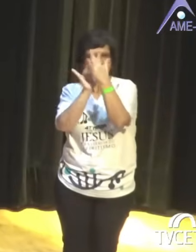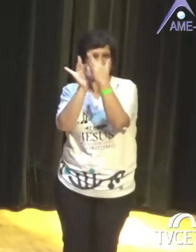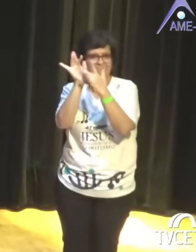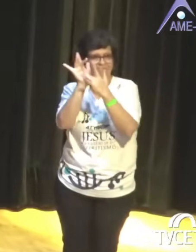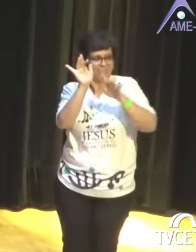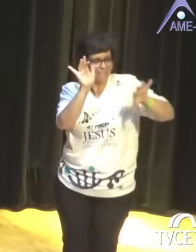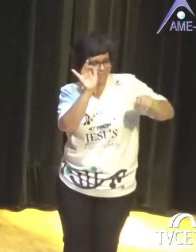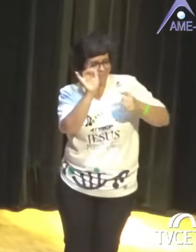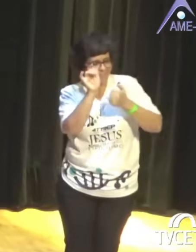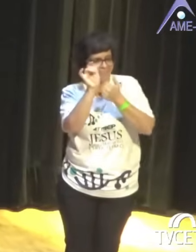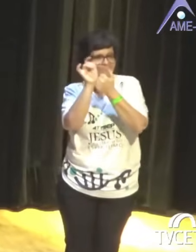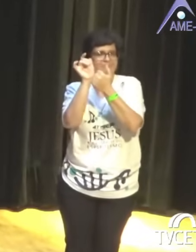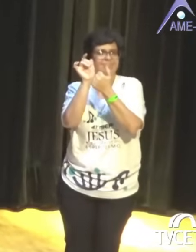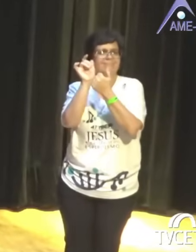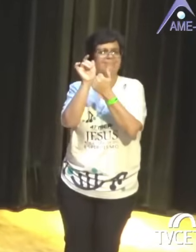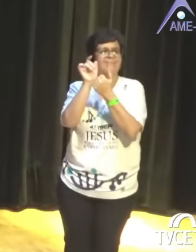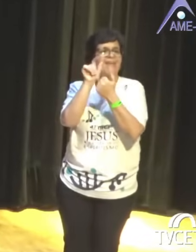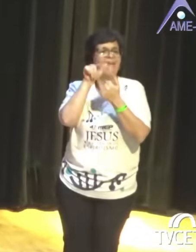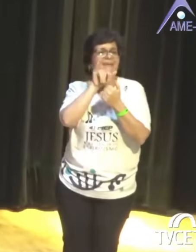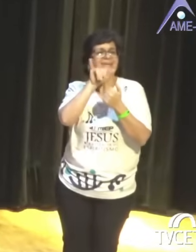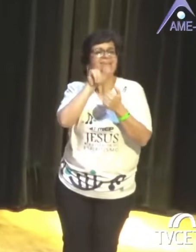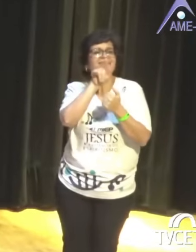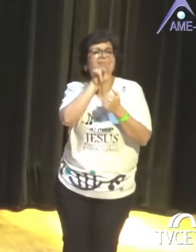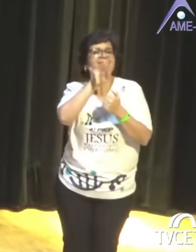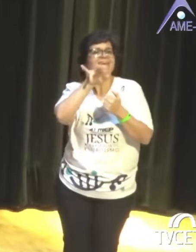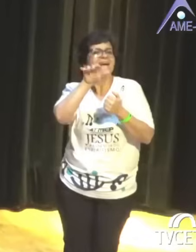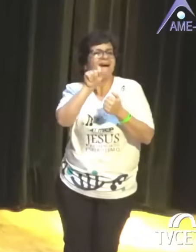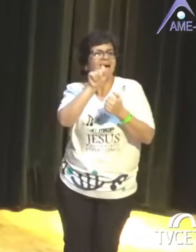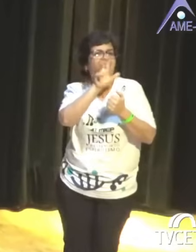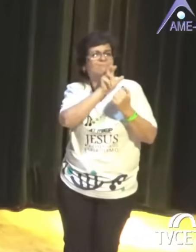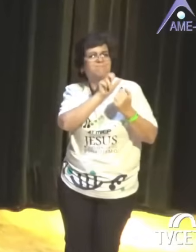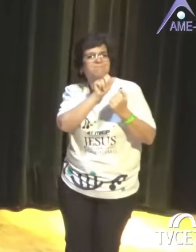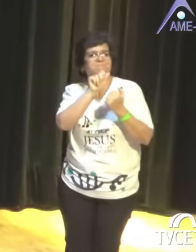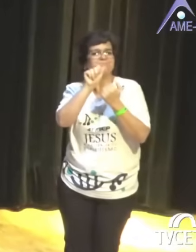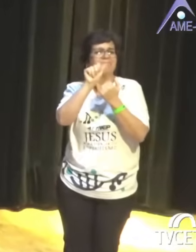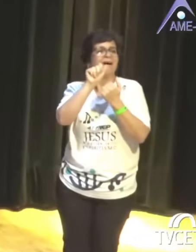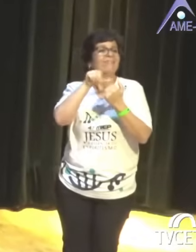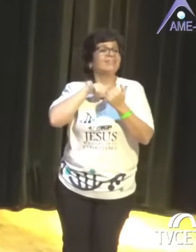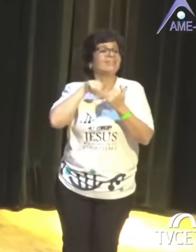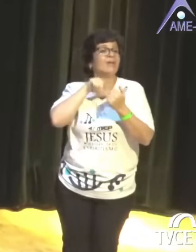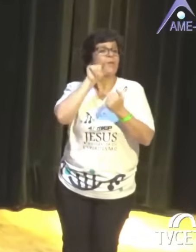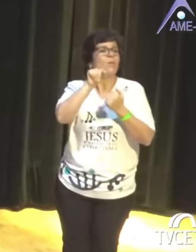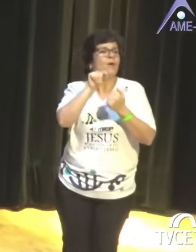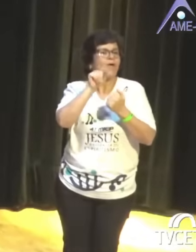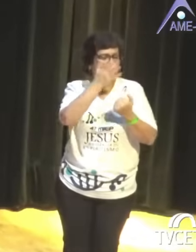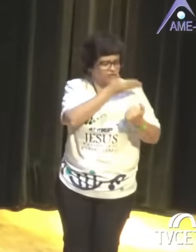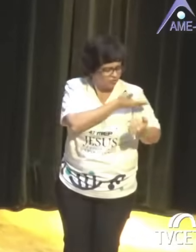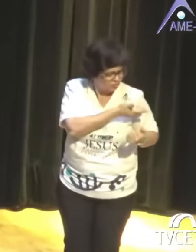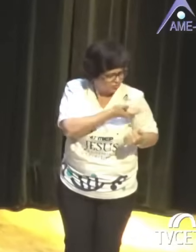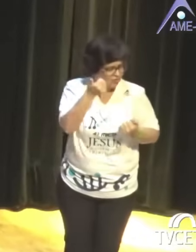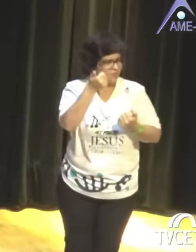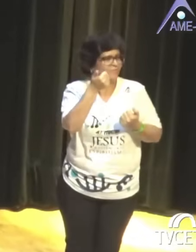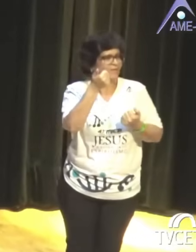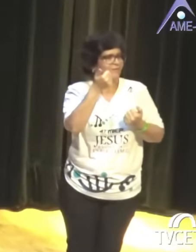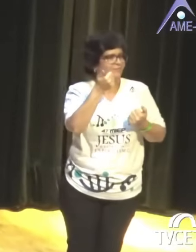guia é alguém que quando se aproxima de